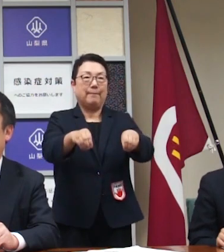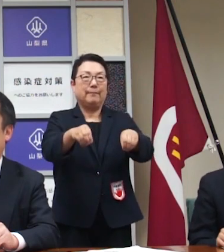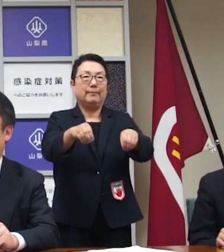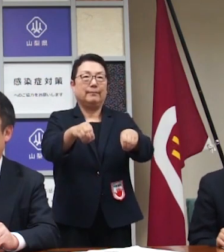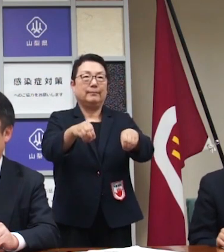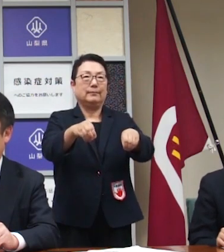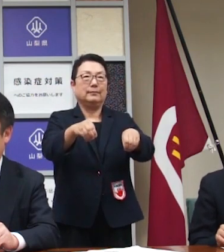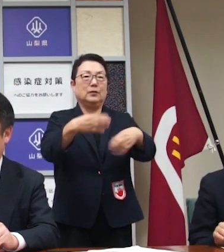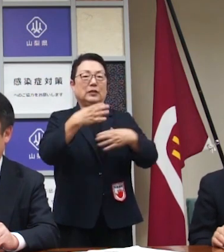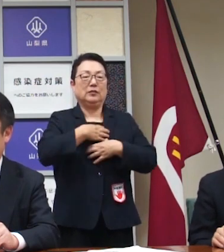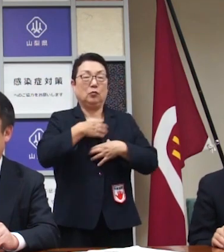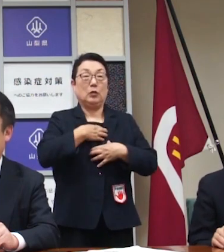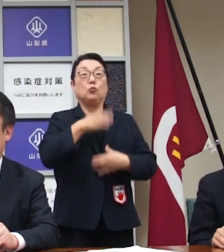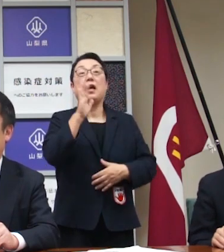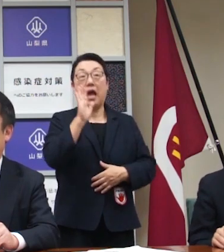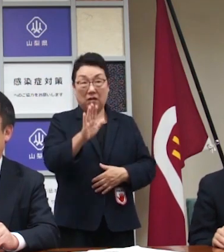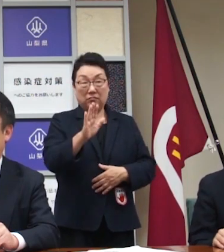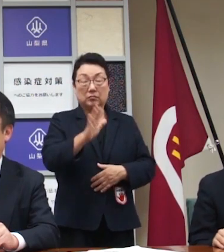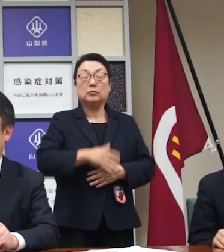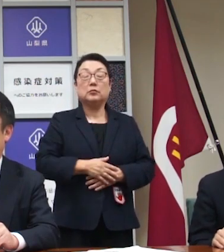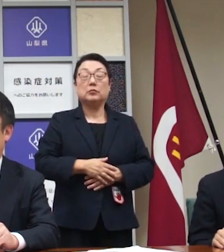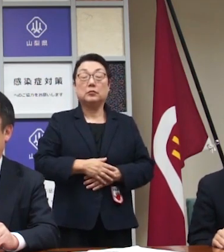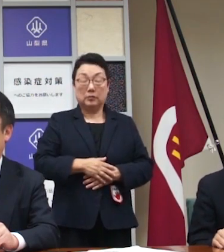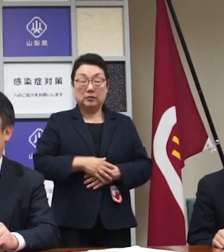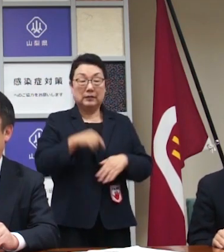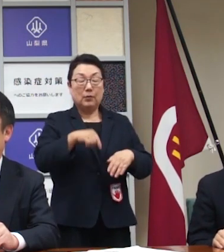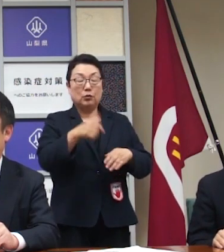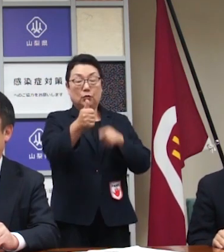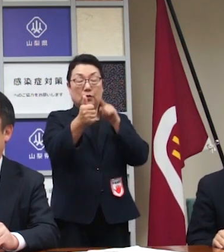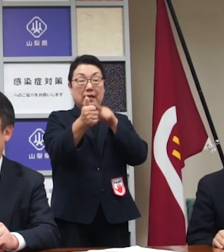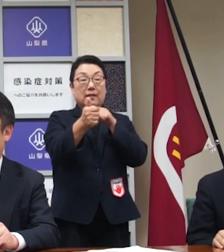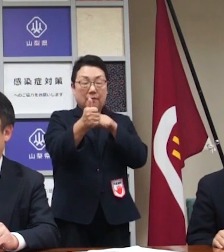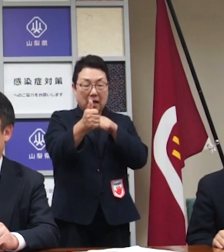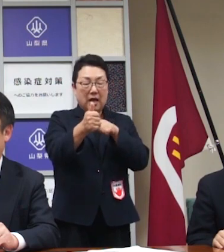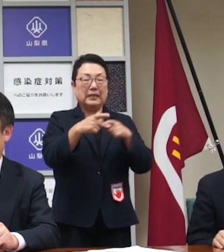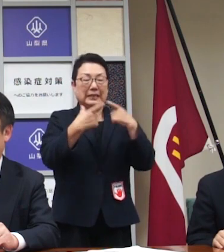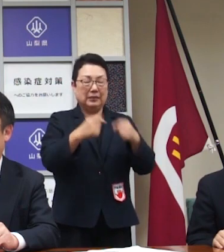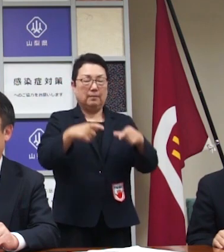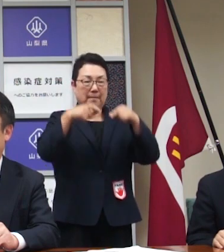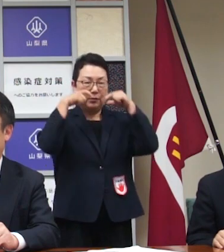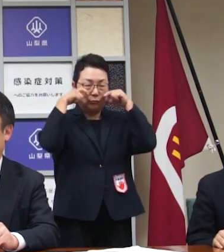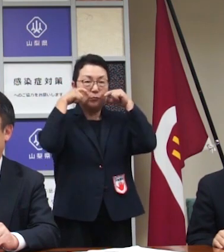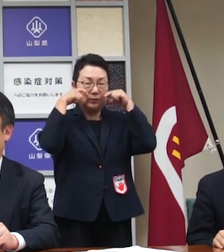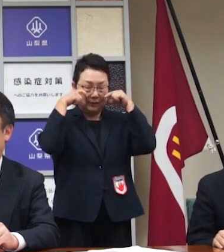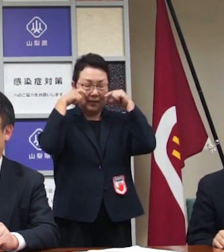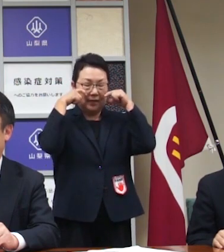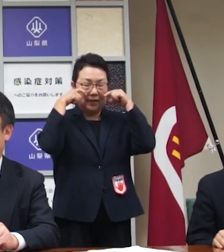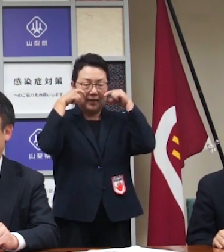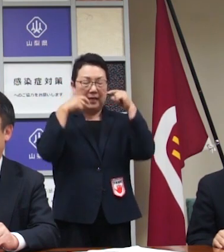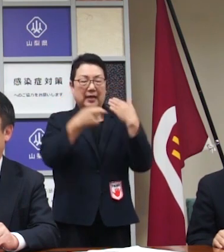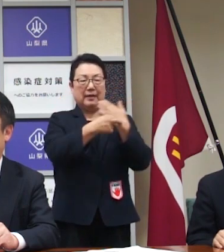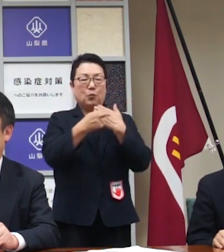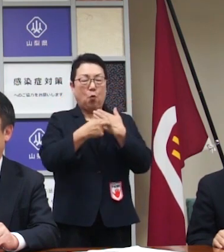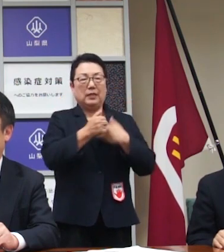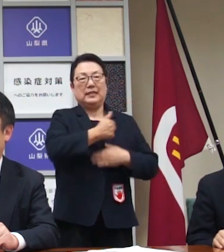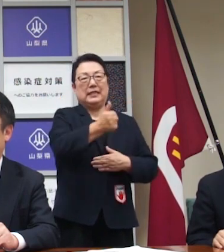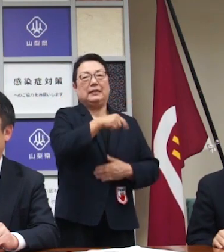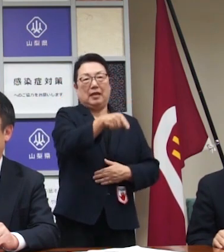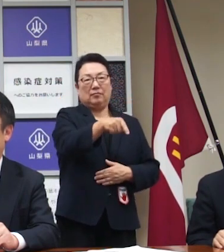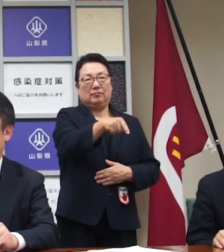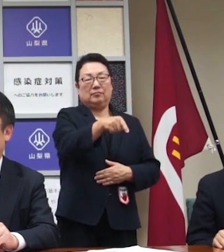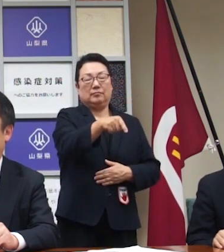るということだと思いますから、この方についてはきちんとマスクをされた上で、受診をされているので